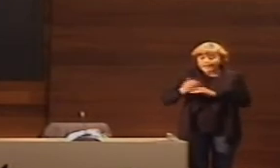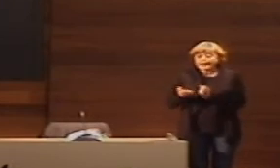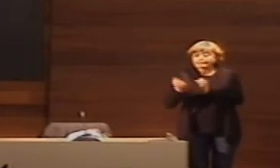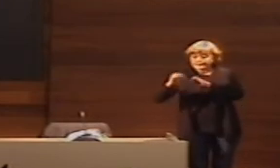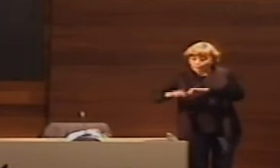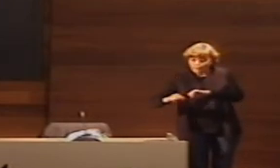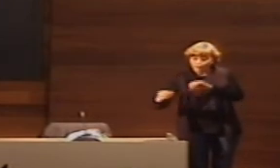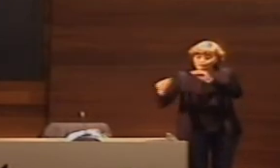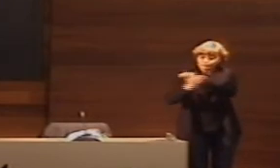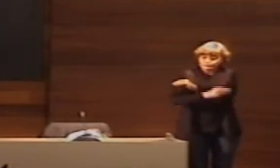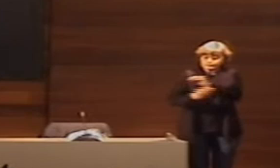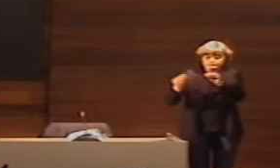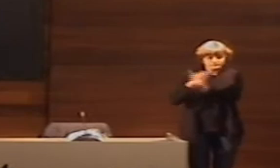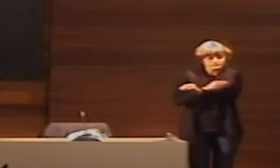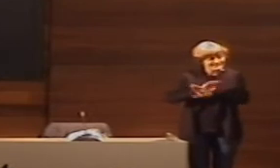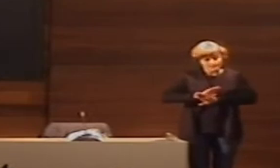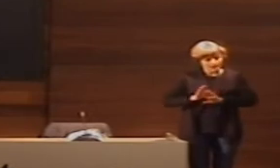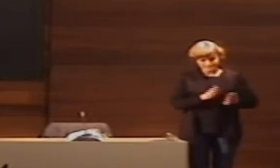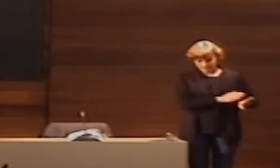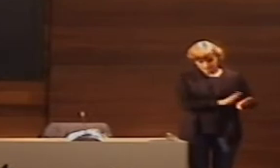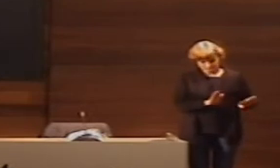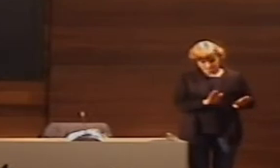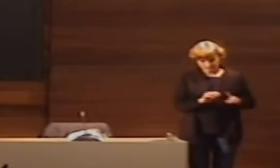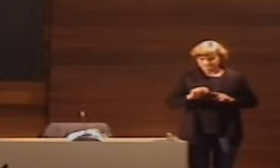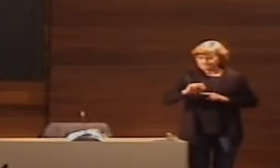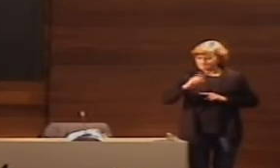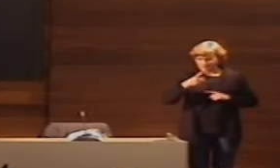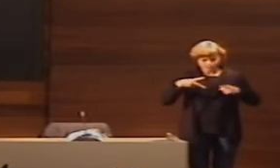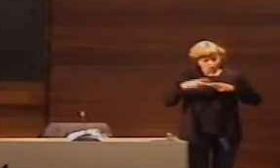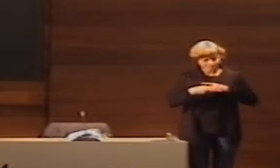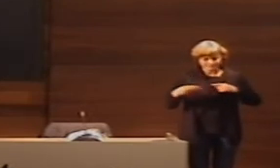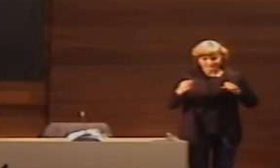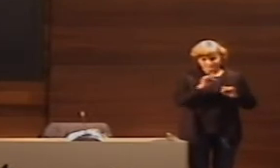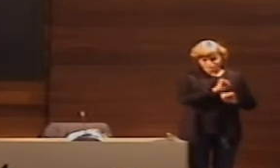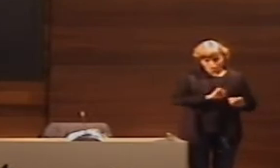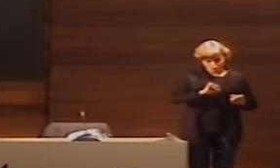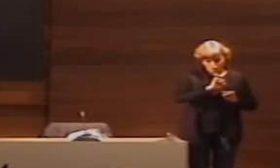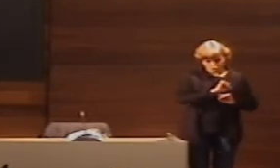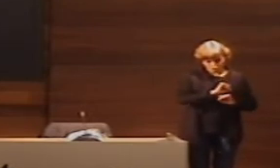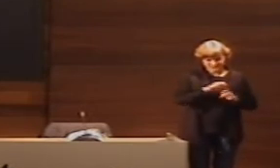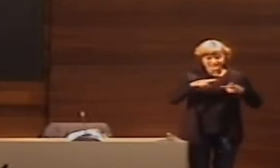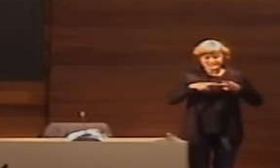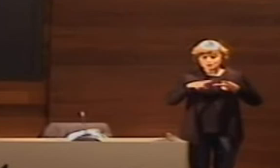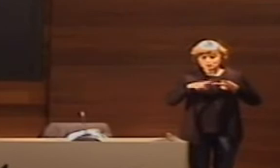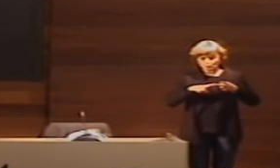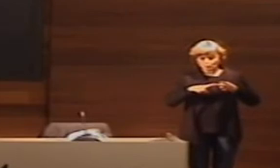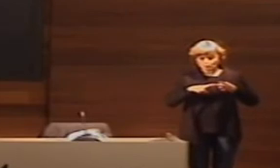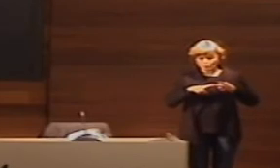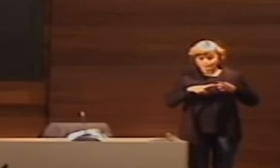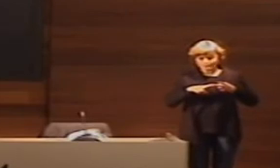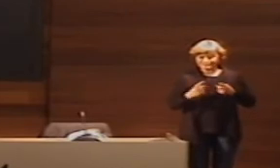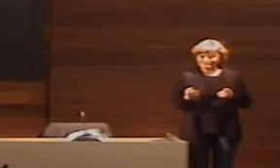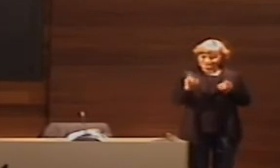menos, pero la prevención es el número uno y Después viene la preparación para la